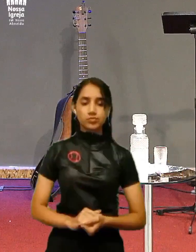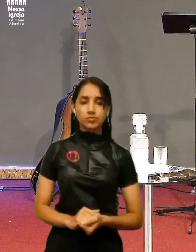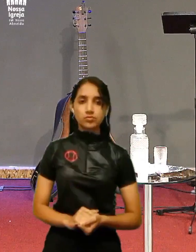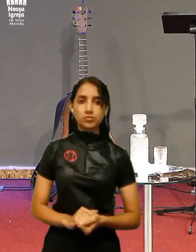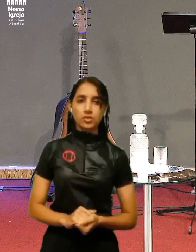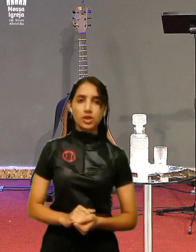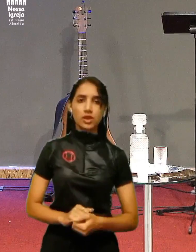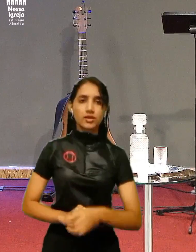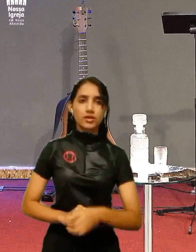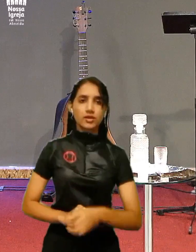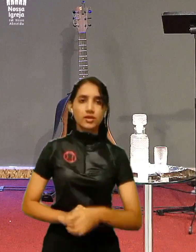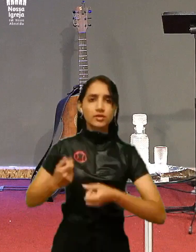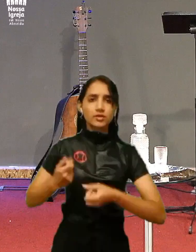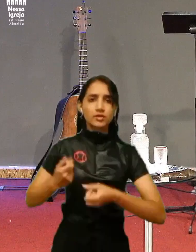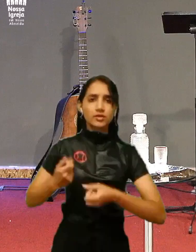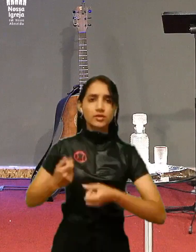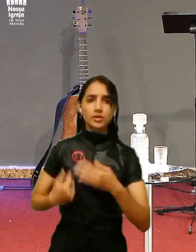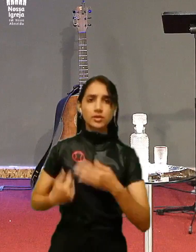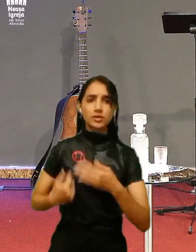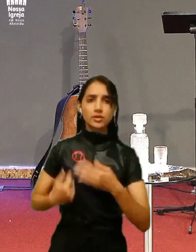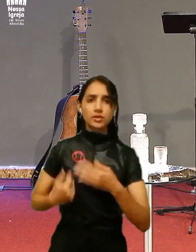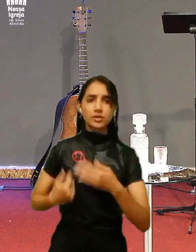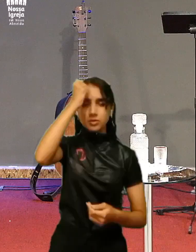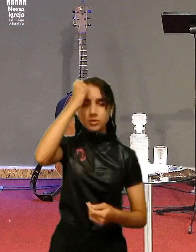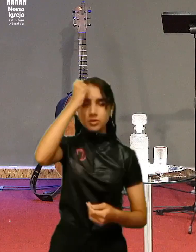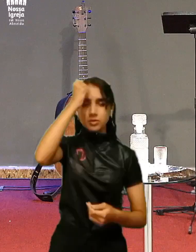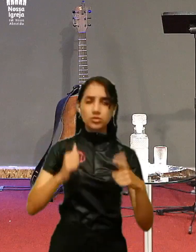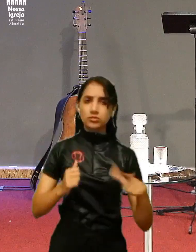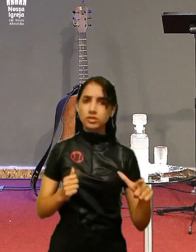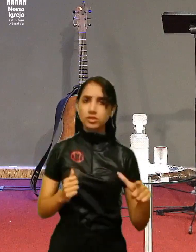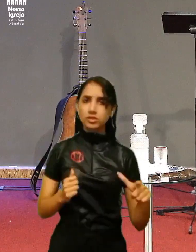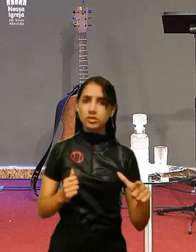há avivamento sem arrependimento.